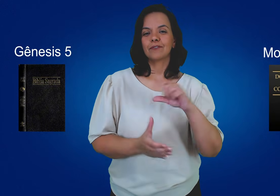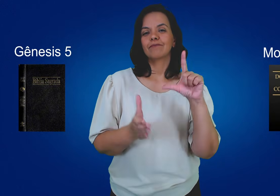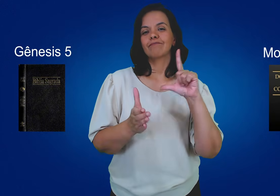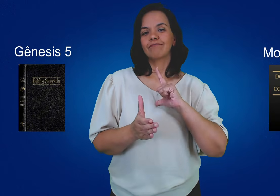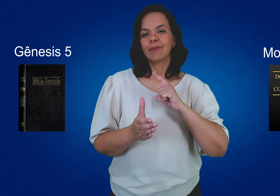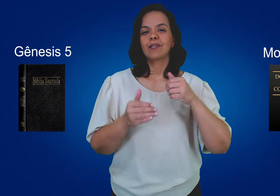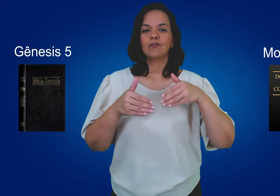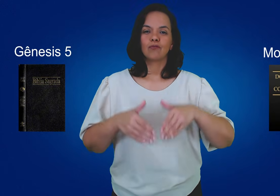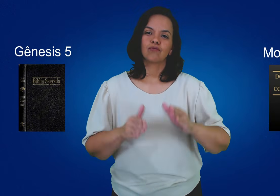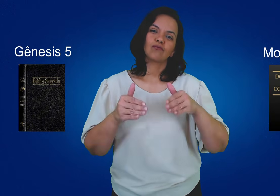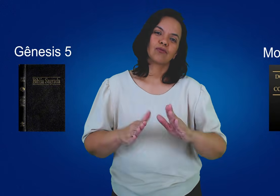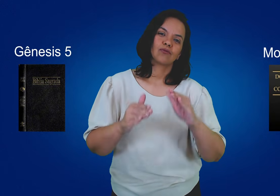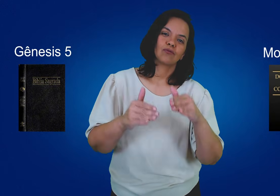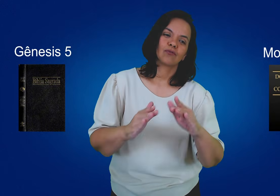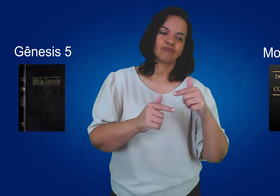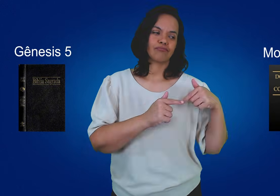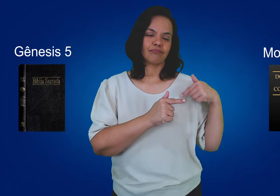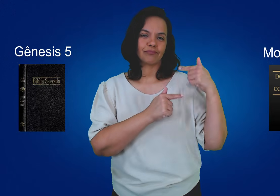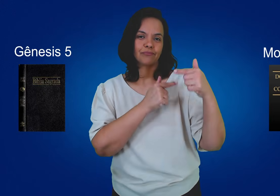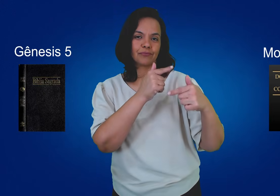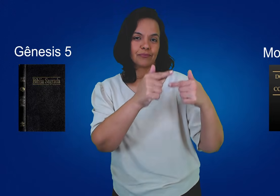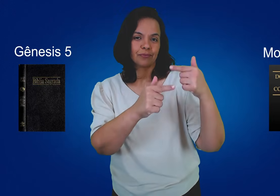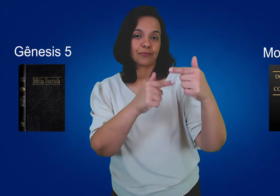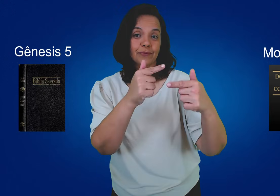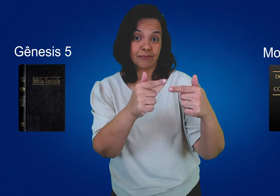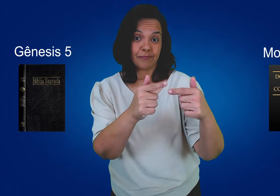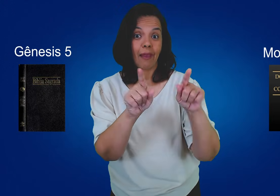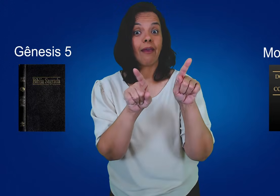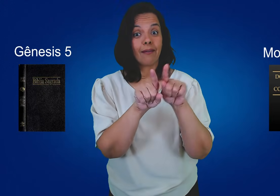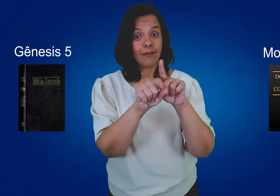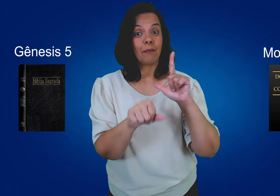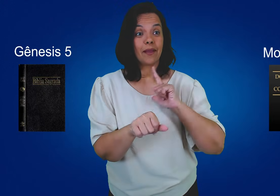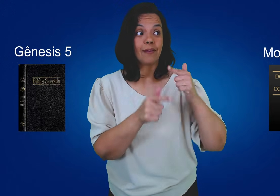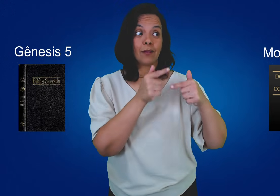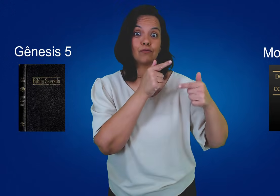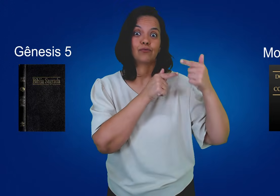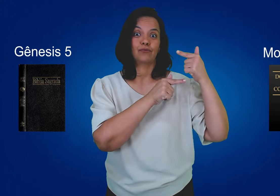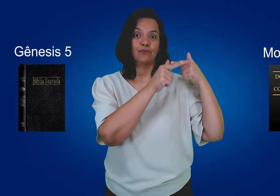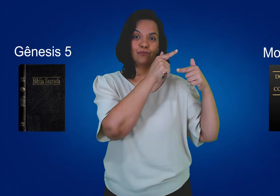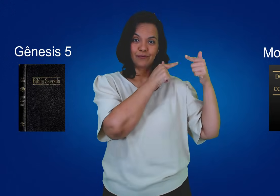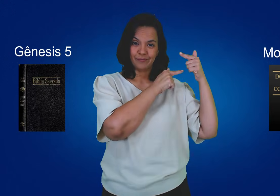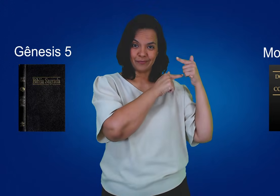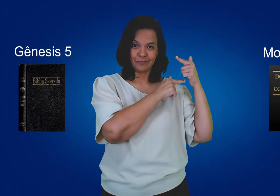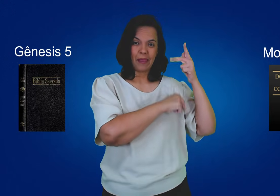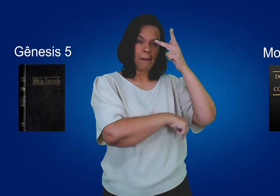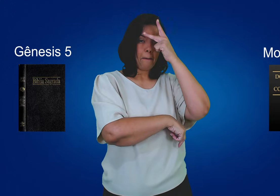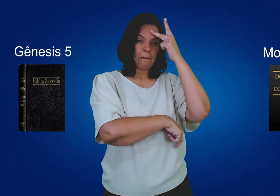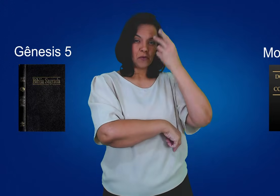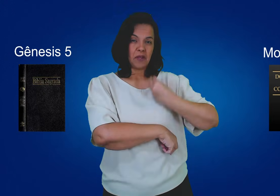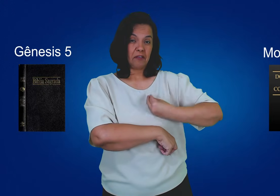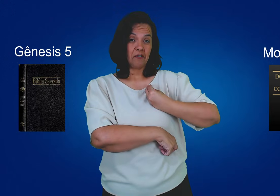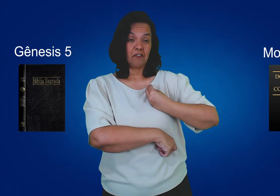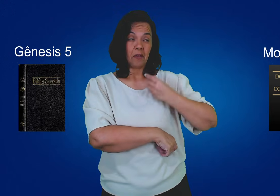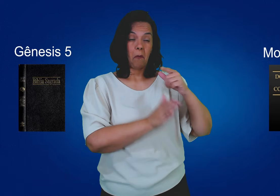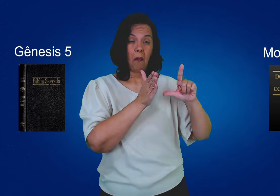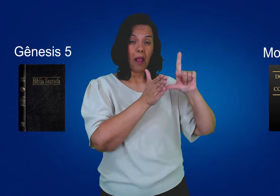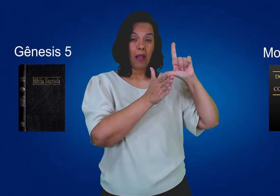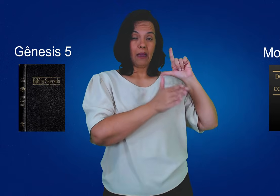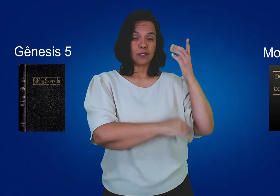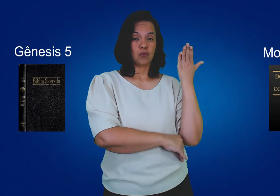Os filhos se casam, têm filhos e assim sucessivamente. Tem os nossos antepassados, as pessoas que